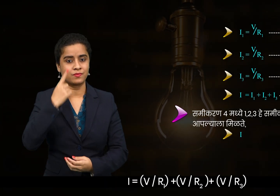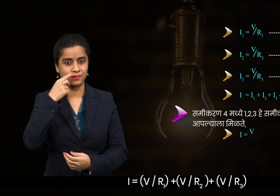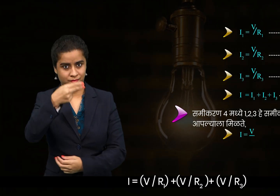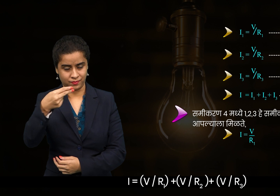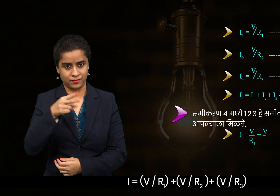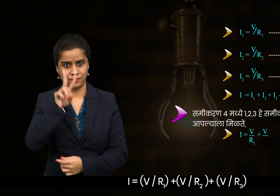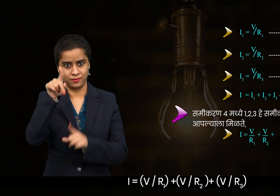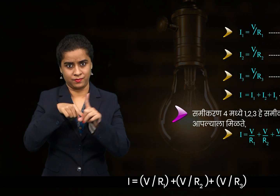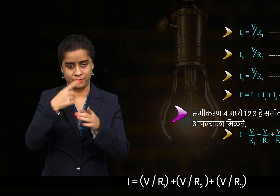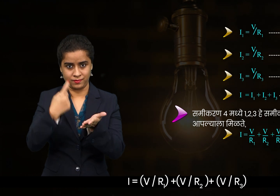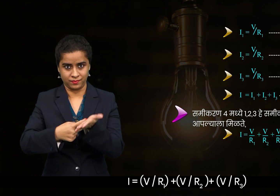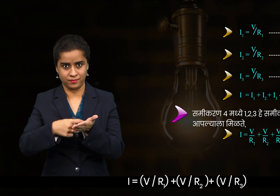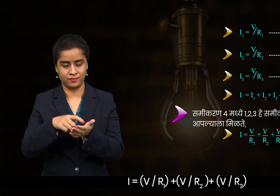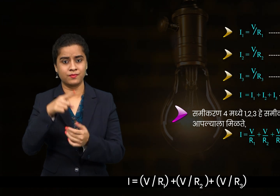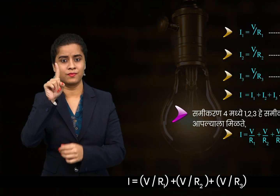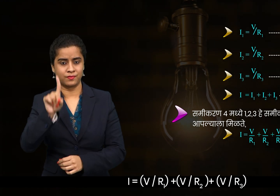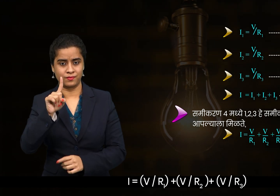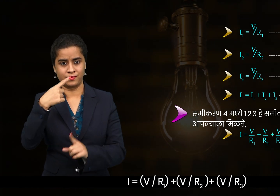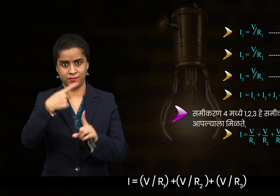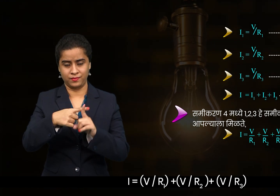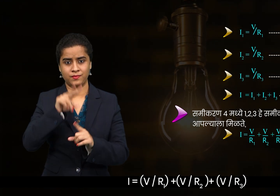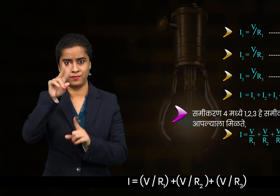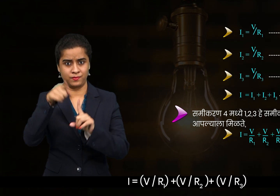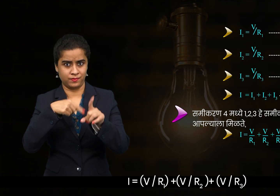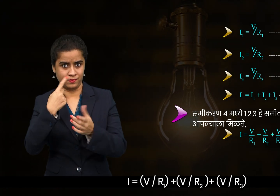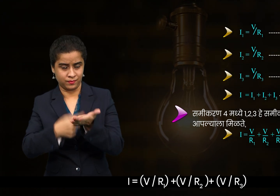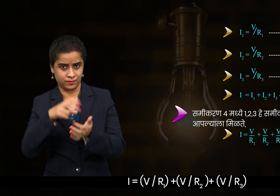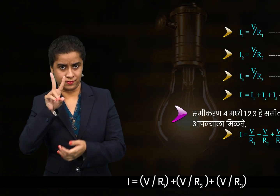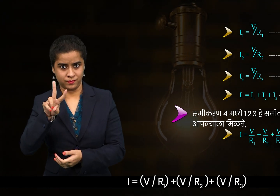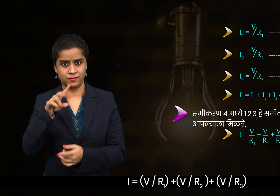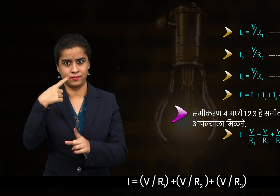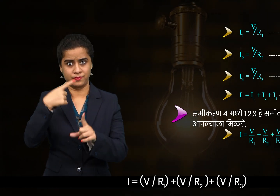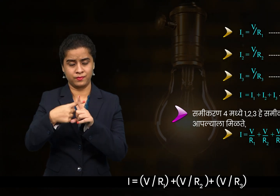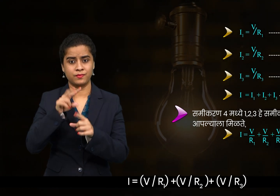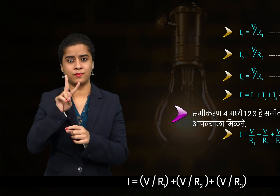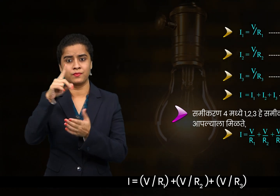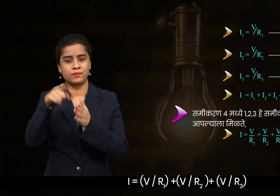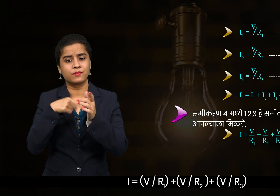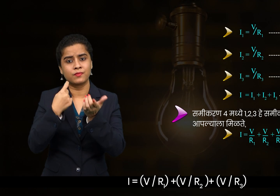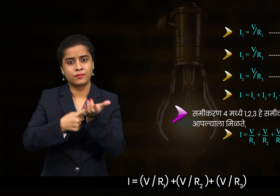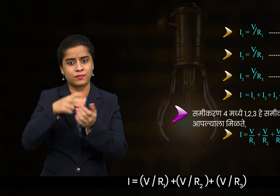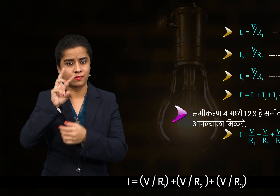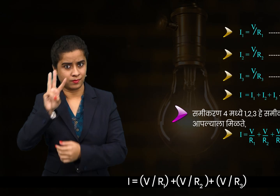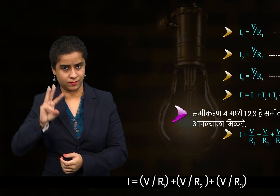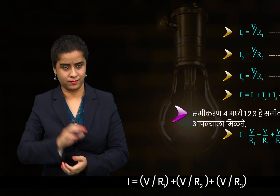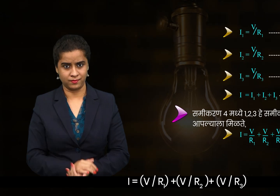I is equal to V/R1 plus V/R2 plus